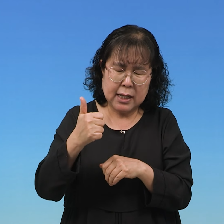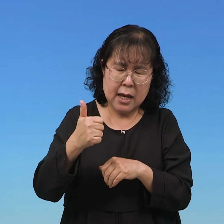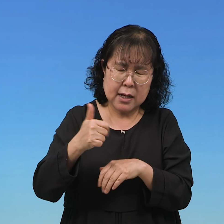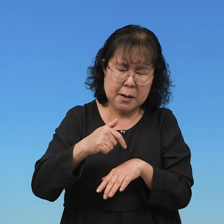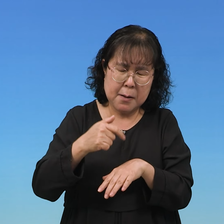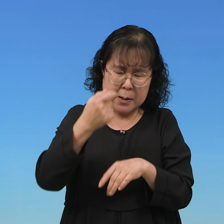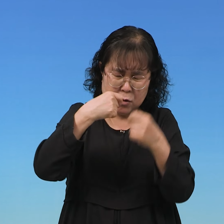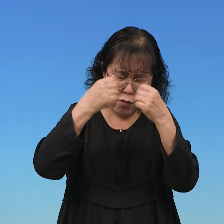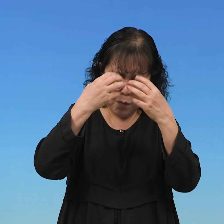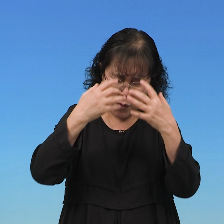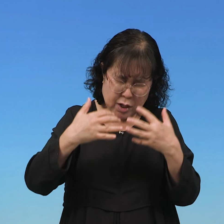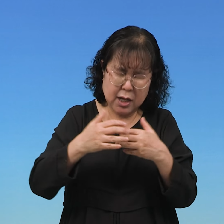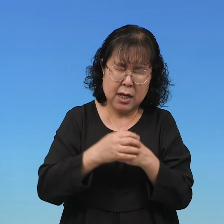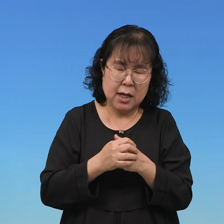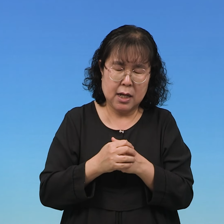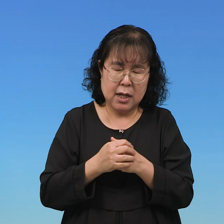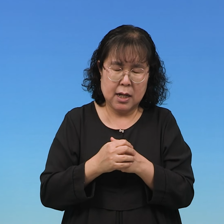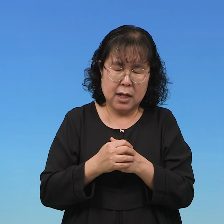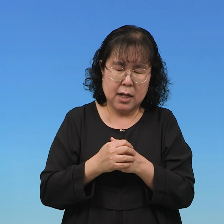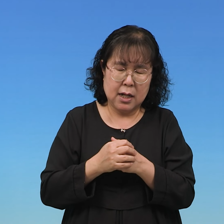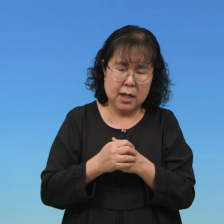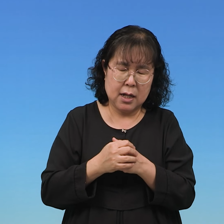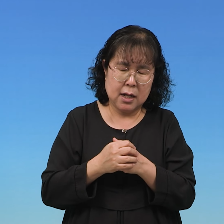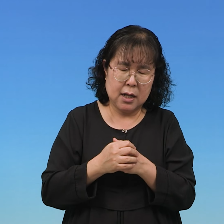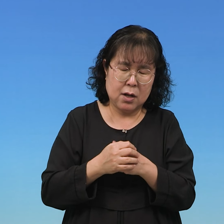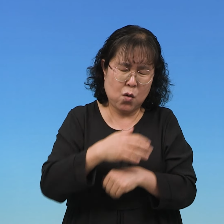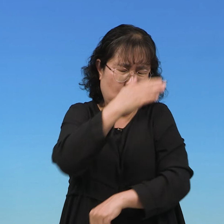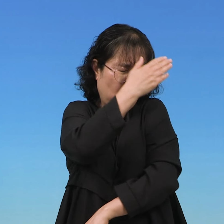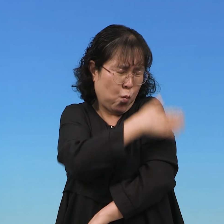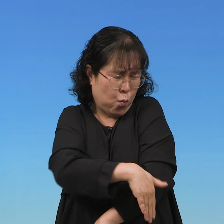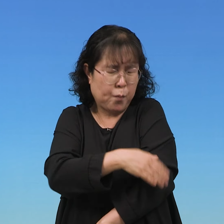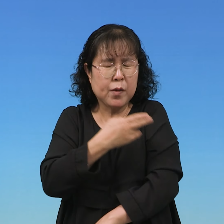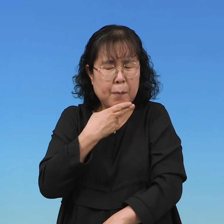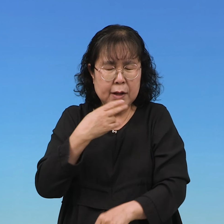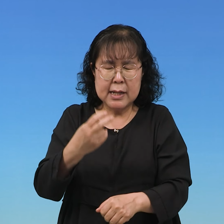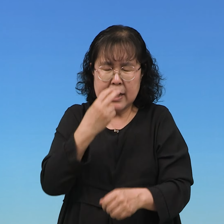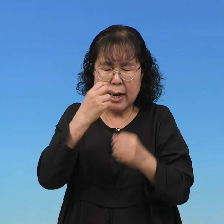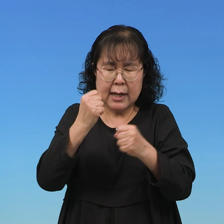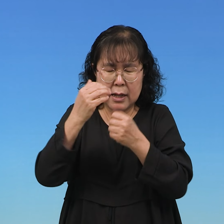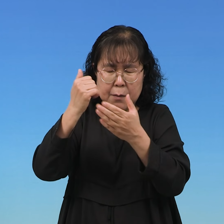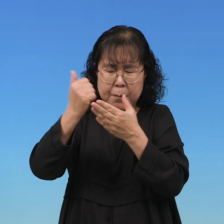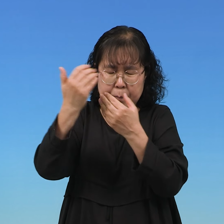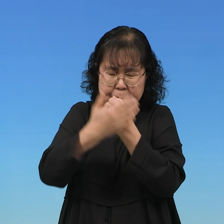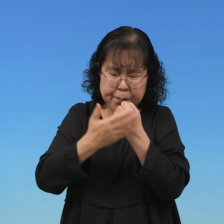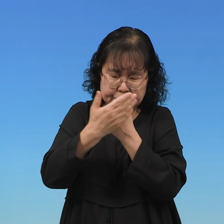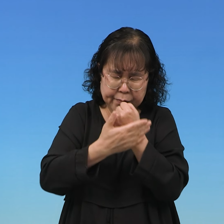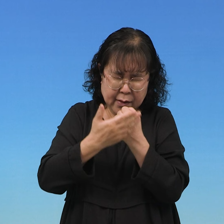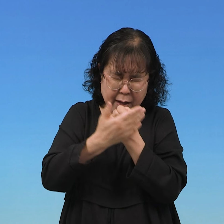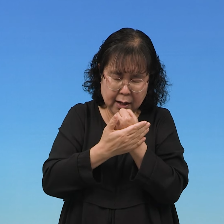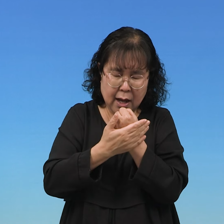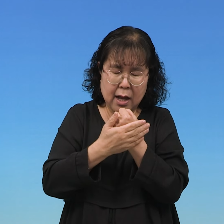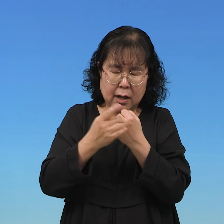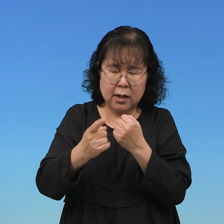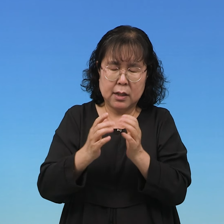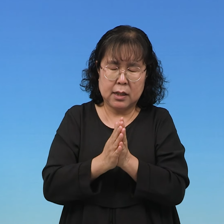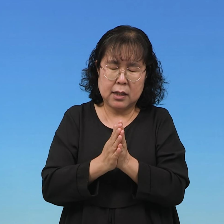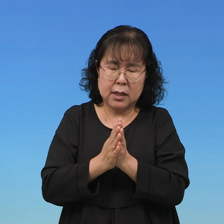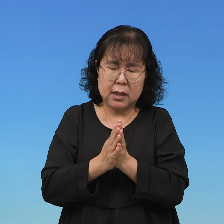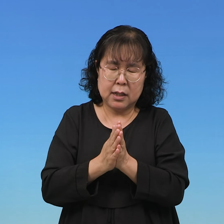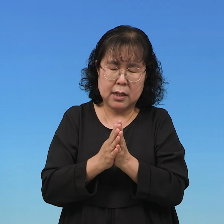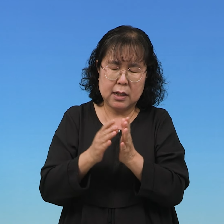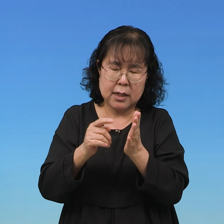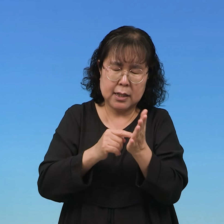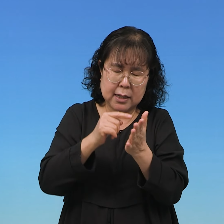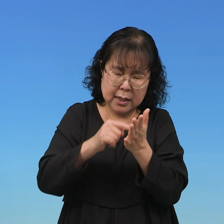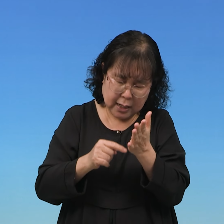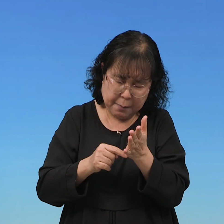하던 그 아버지의 눈물이, 그 눈물을 외면하지 않으시는 살아계신 하나님의 은혜가, 그것이 대가 지불이